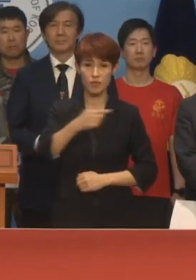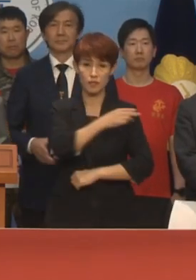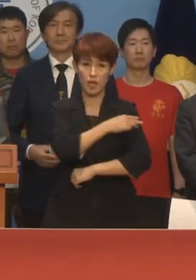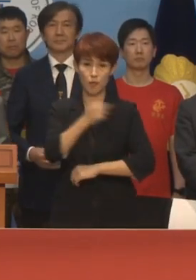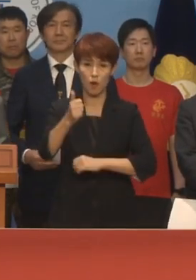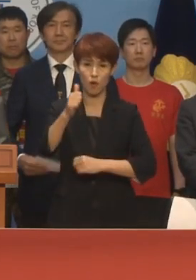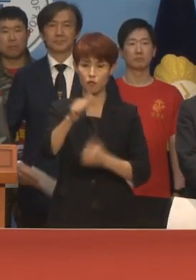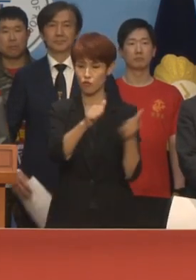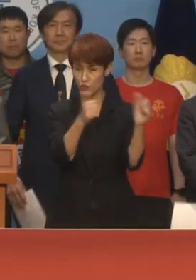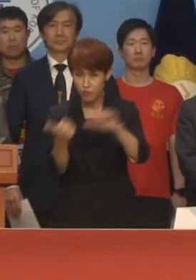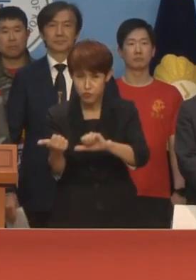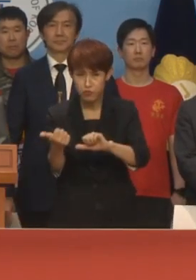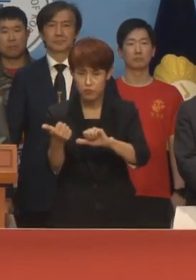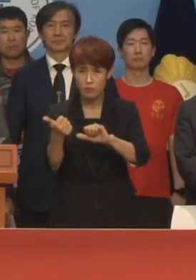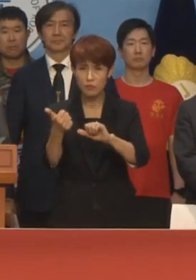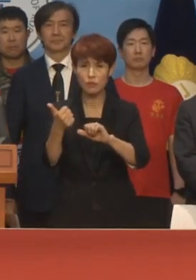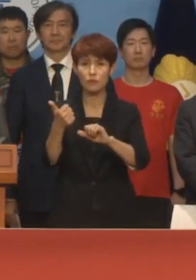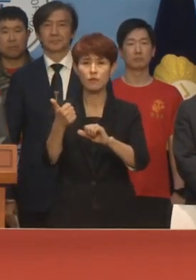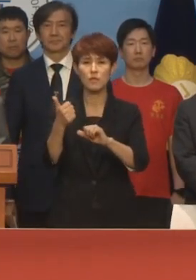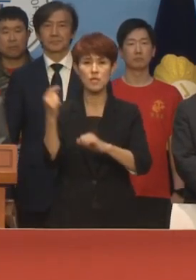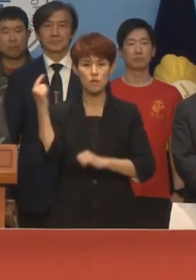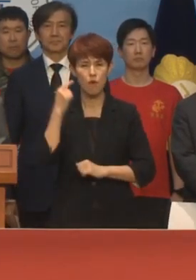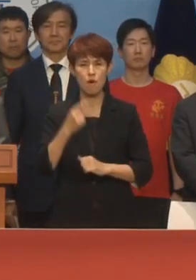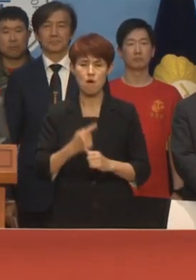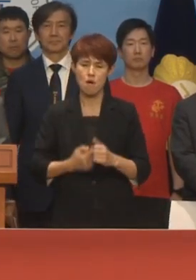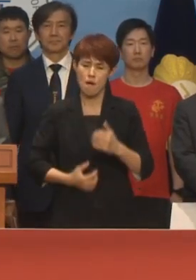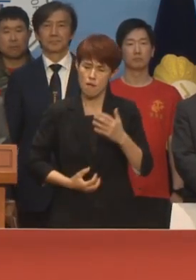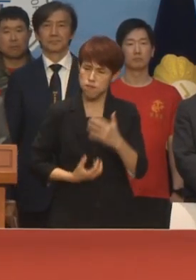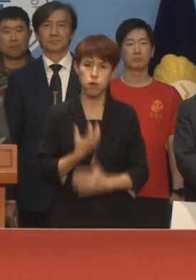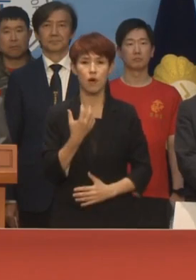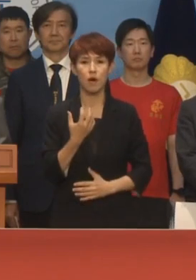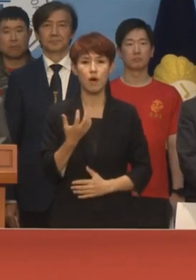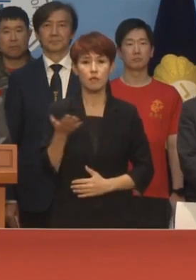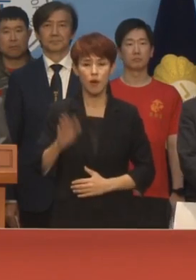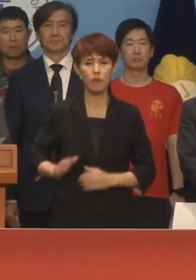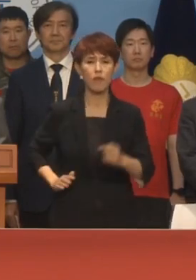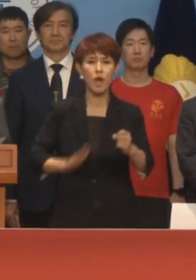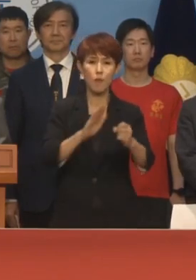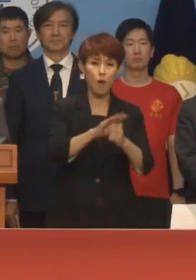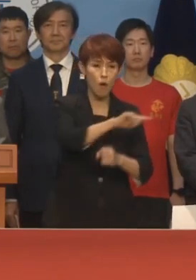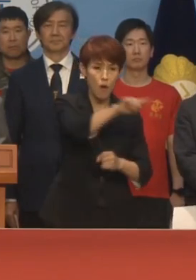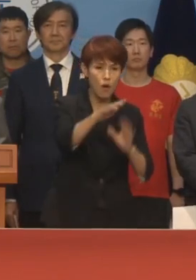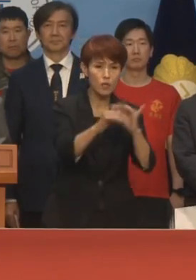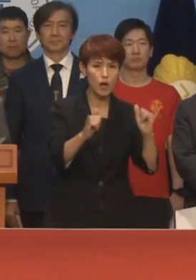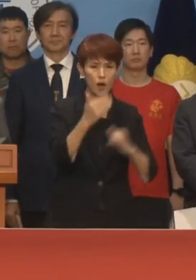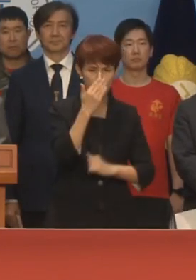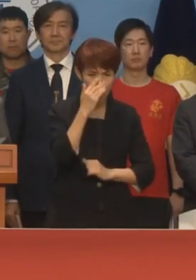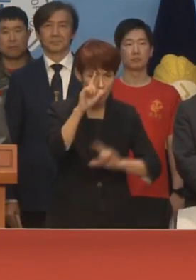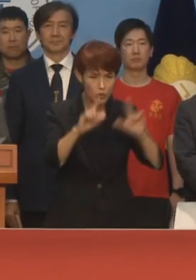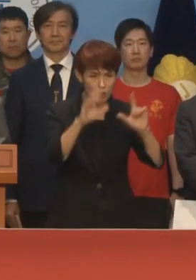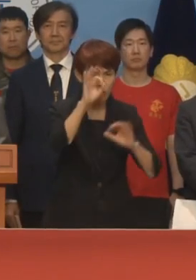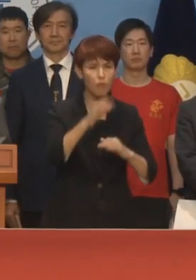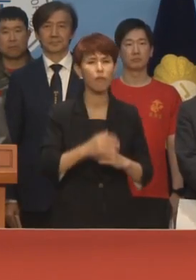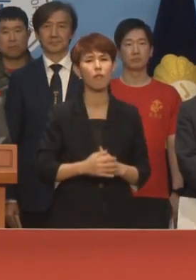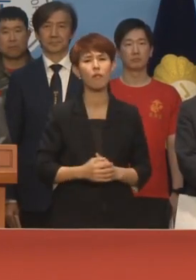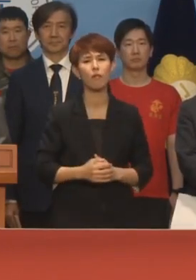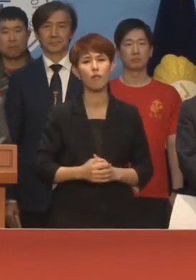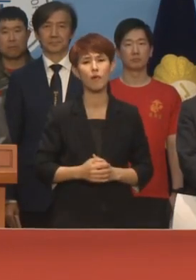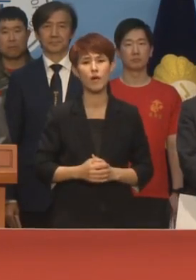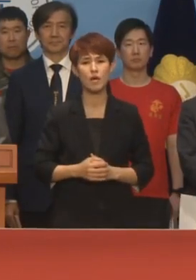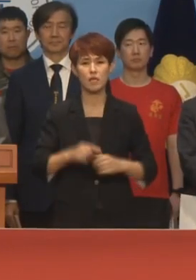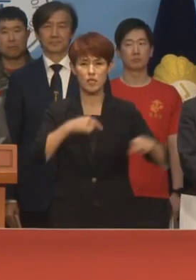순직에 누구보다 분노했지만 우리 해병 예비역들의 순수함이 저로 인해서 훼손되고